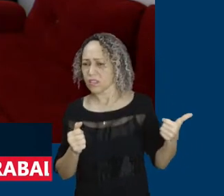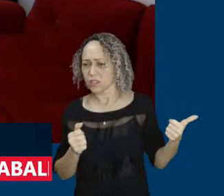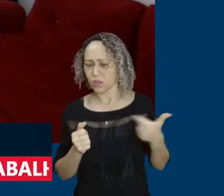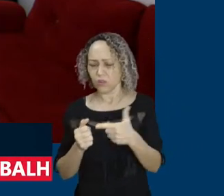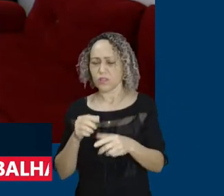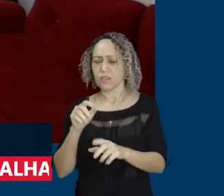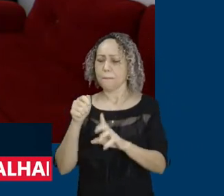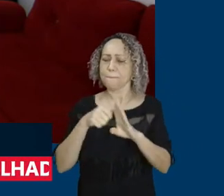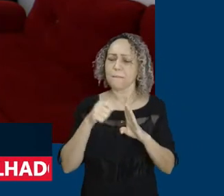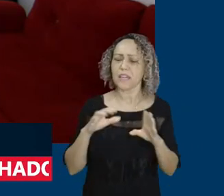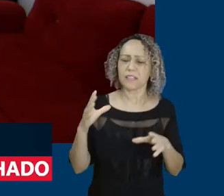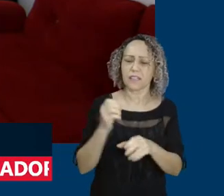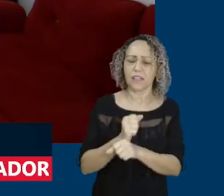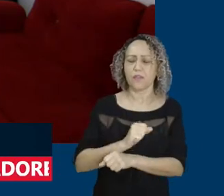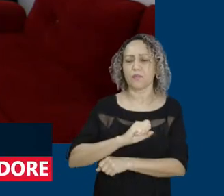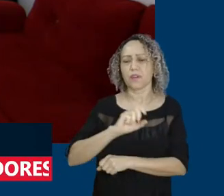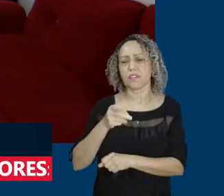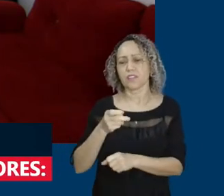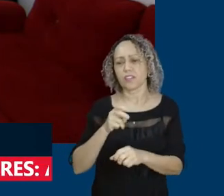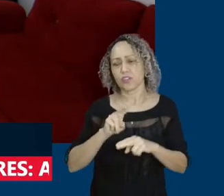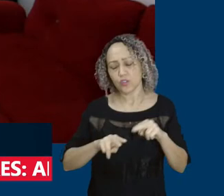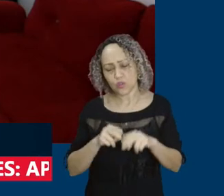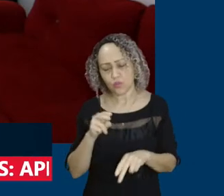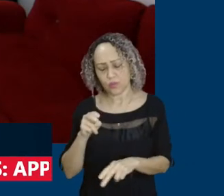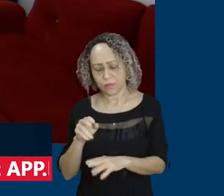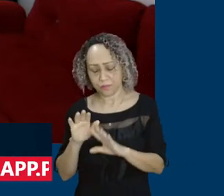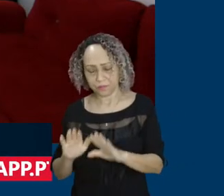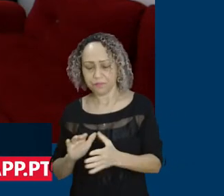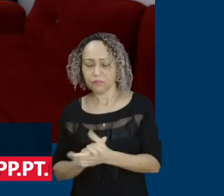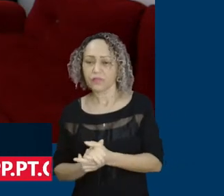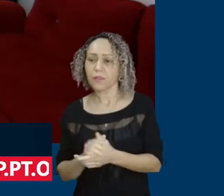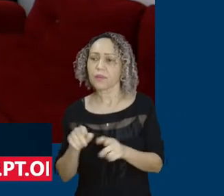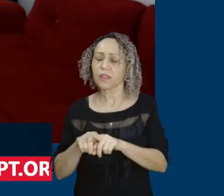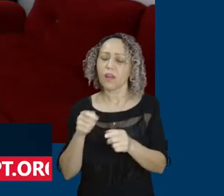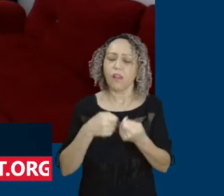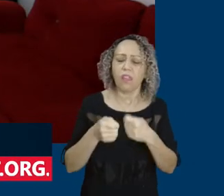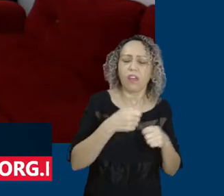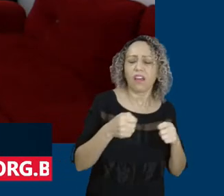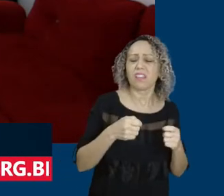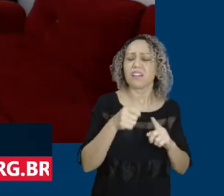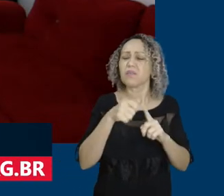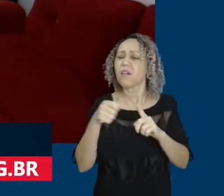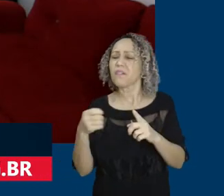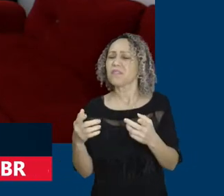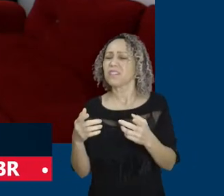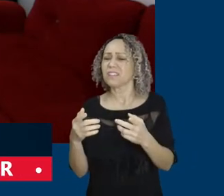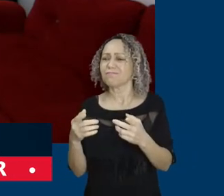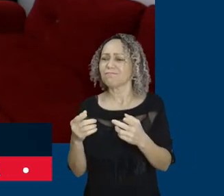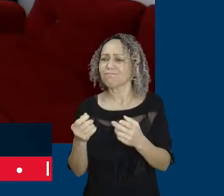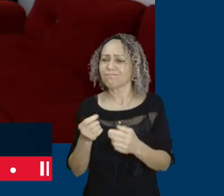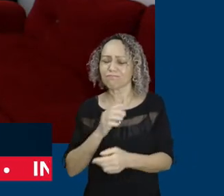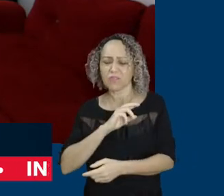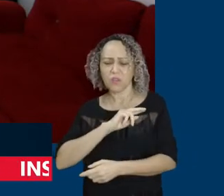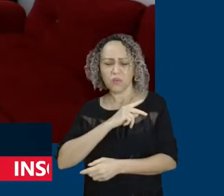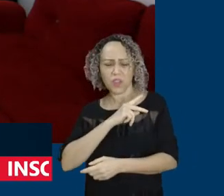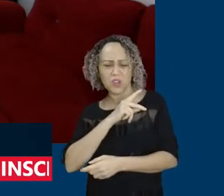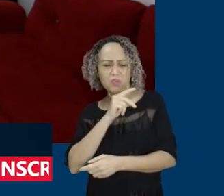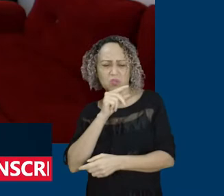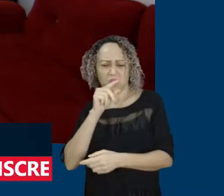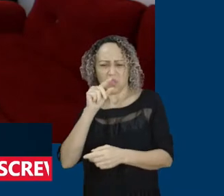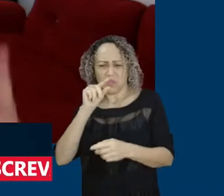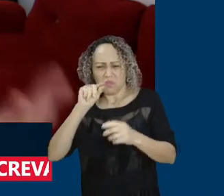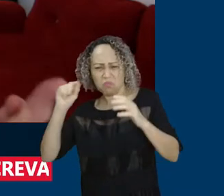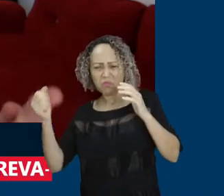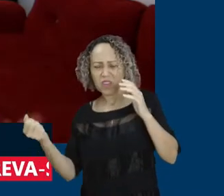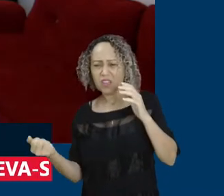FIP, 70,3% das negociações no mês foram com reajustes menores do que a inflação, e isso deve